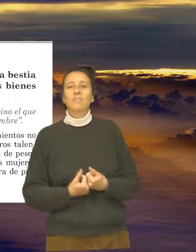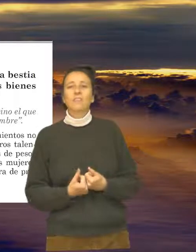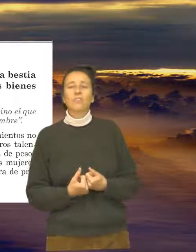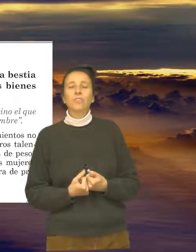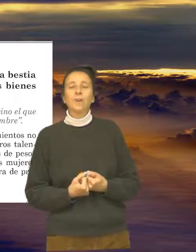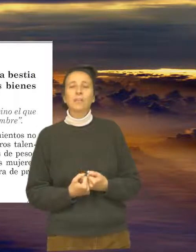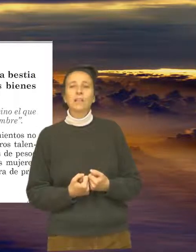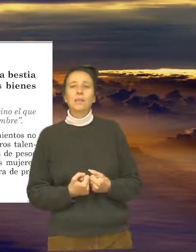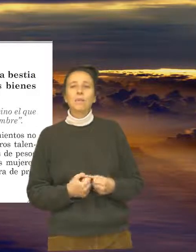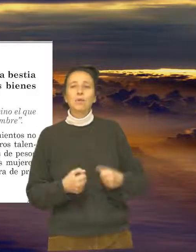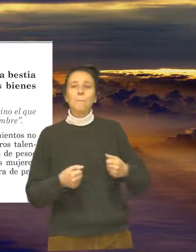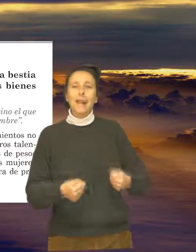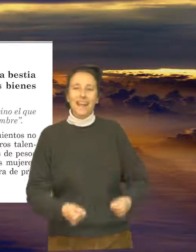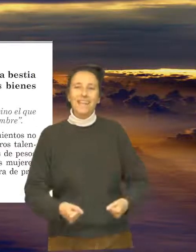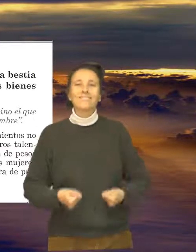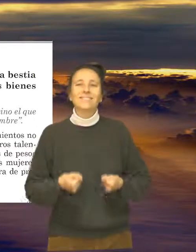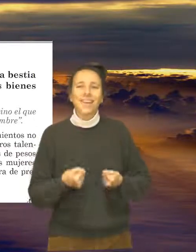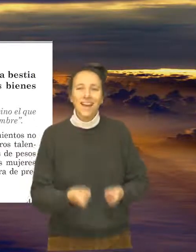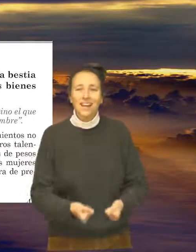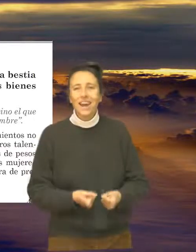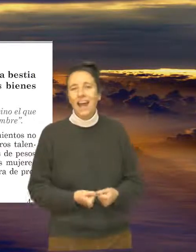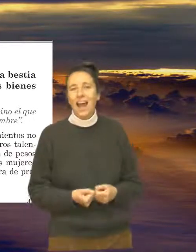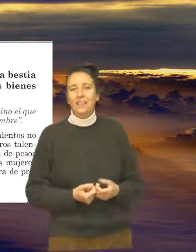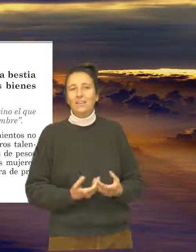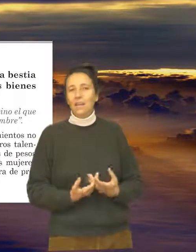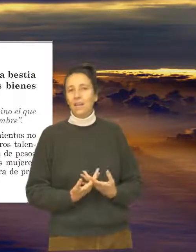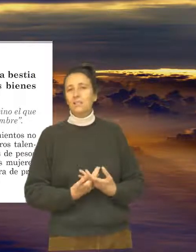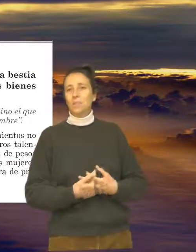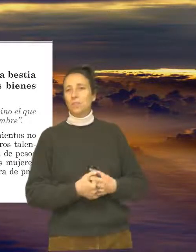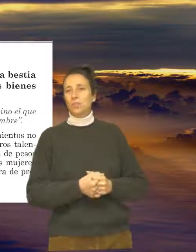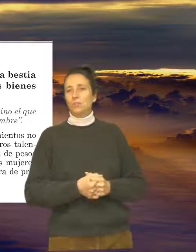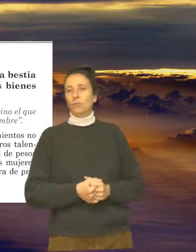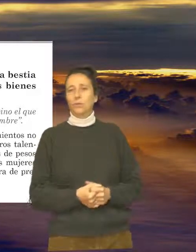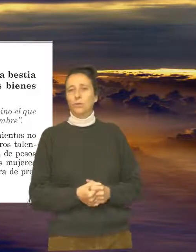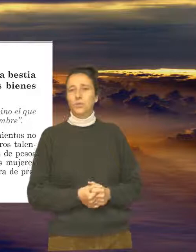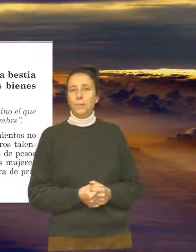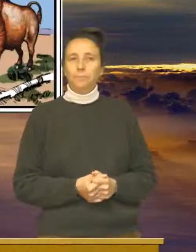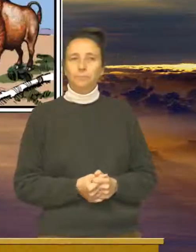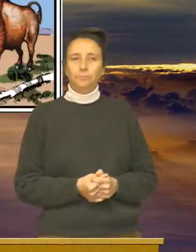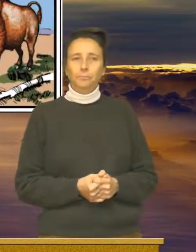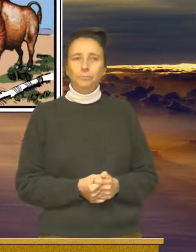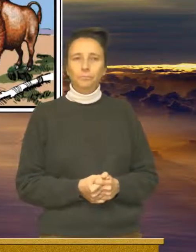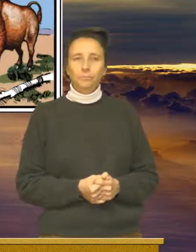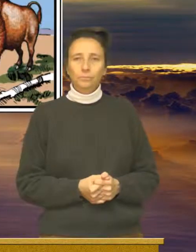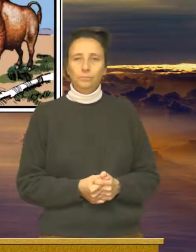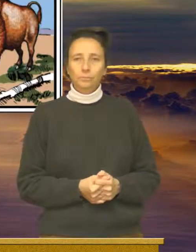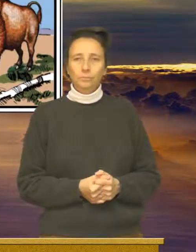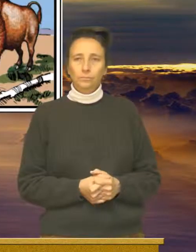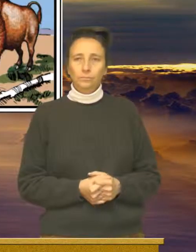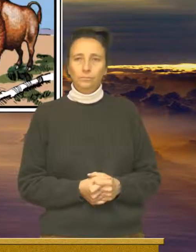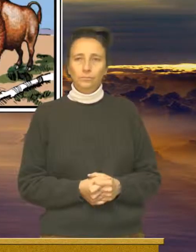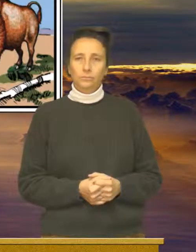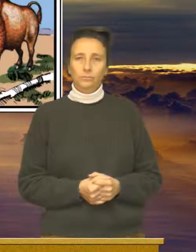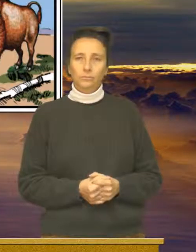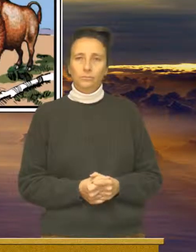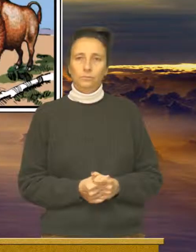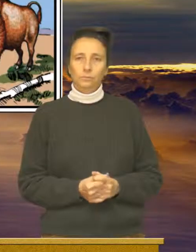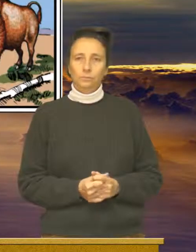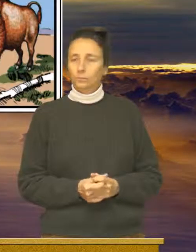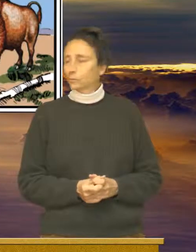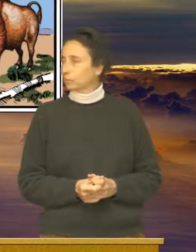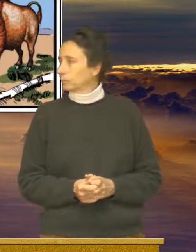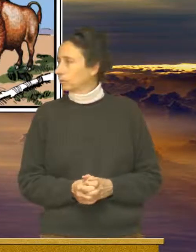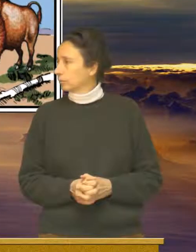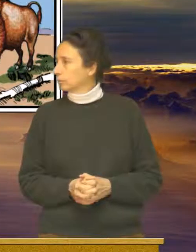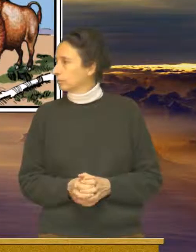de supervivencia de un individuo para que cedan ante esta presión religiosa. Muchas gracias, muy interesante.